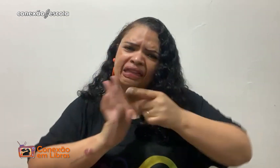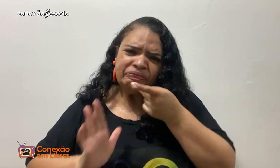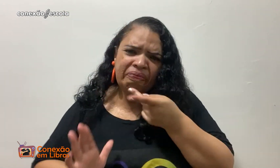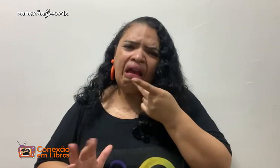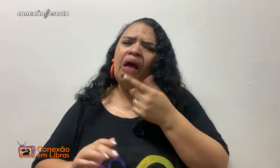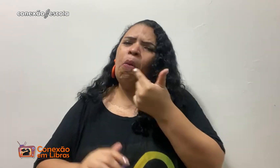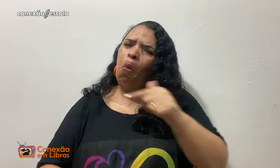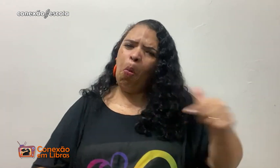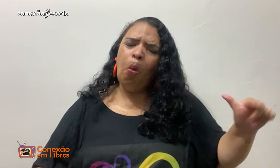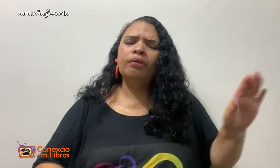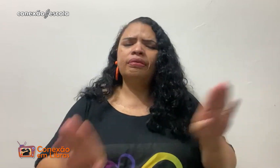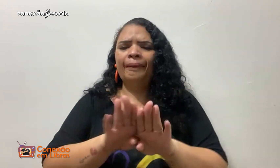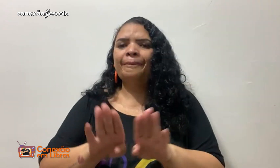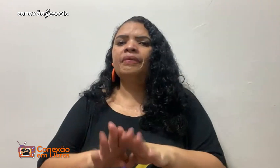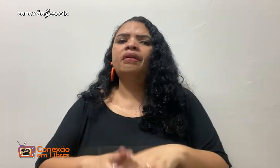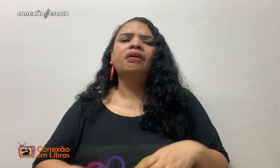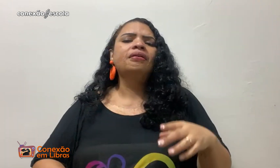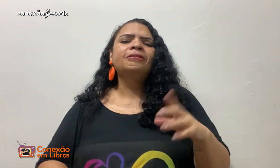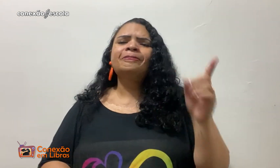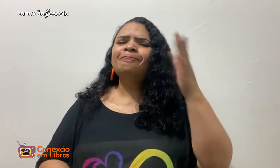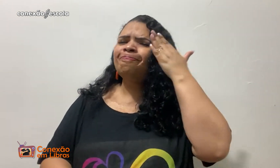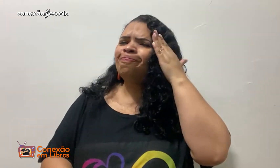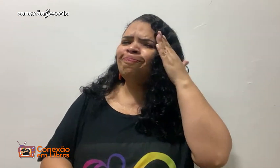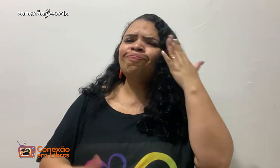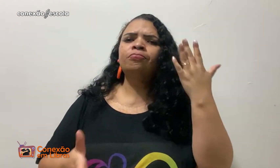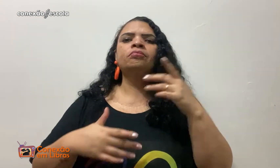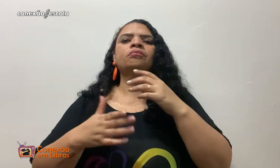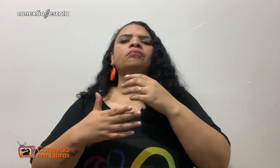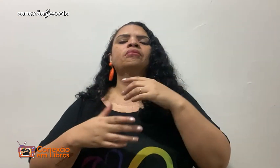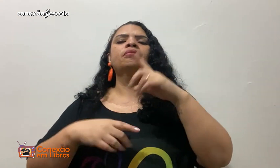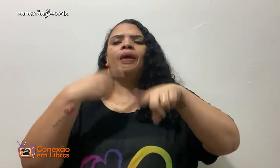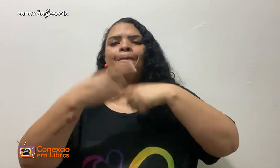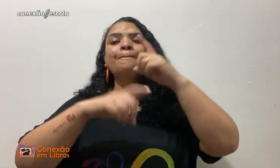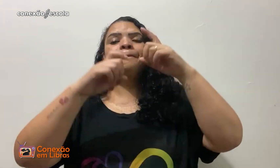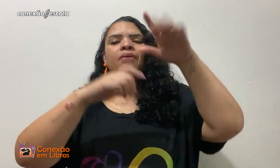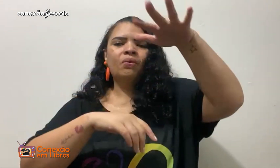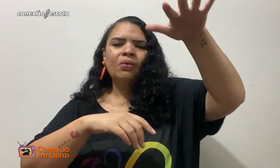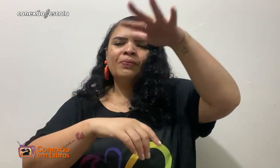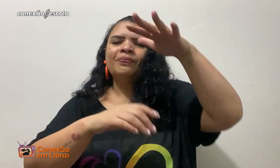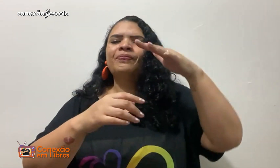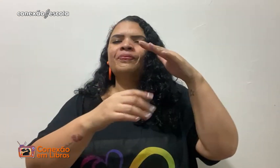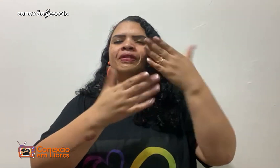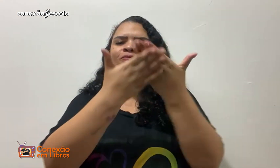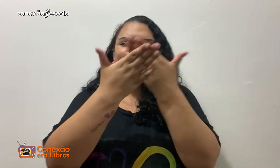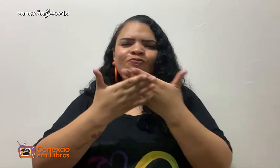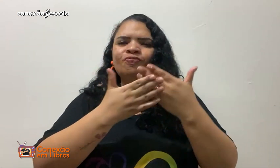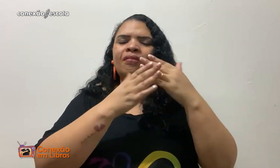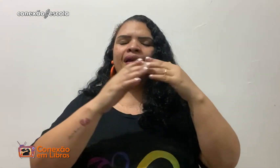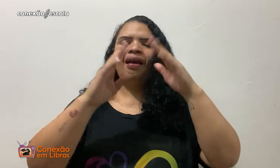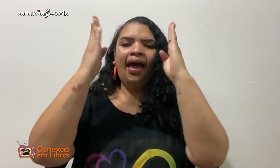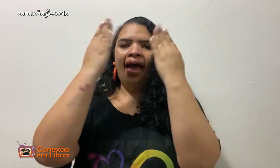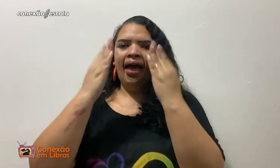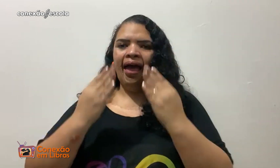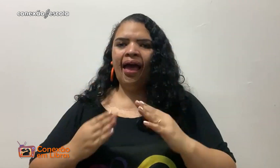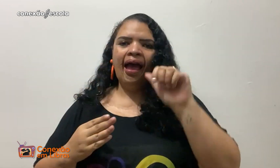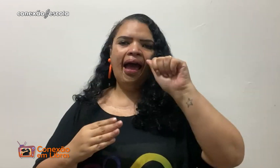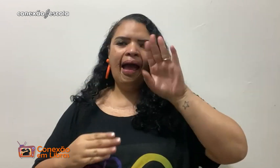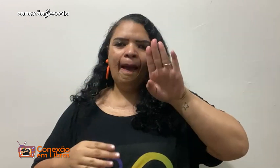de criança autista. Tinha também atraso de fala. Essa mãe também não sabia. Depois de muito estudar e buscar também